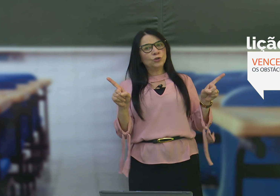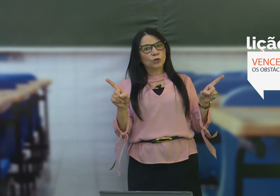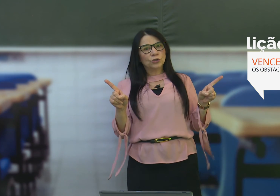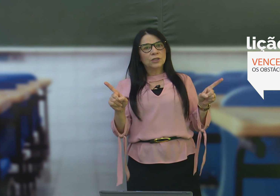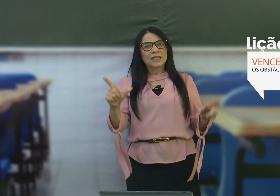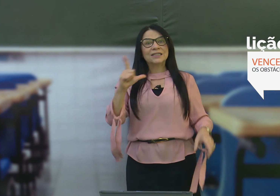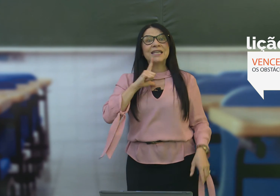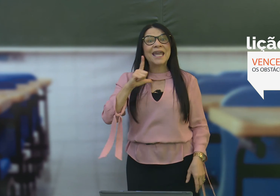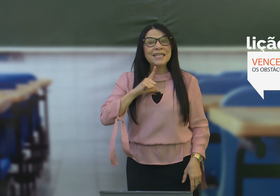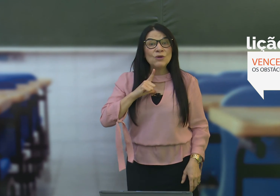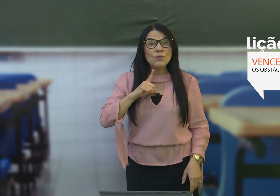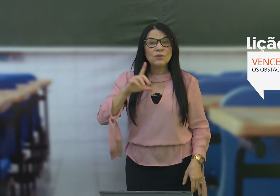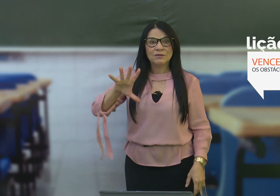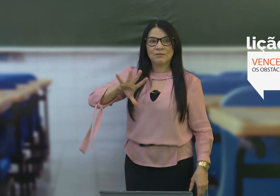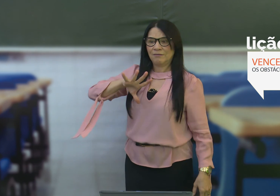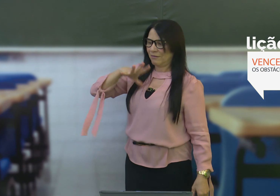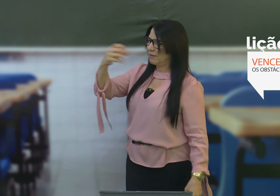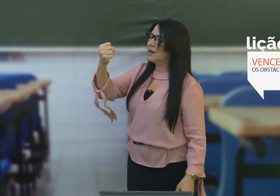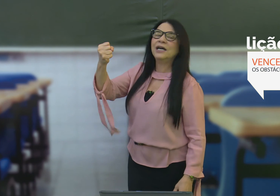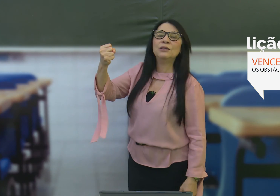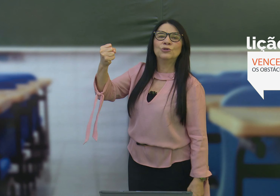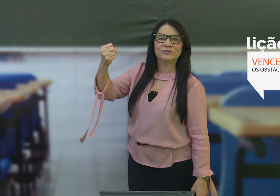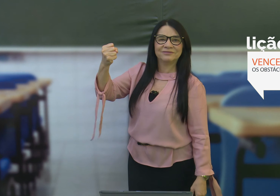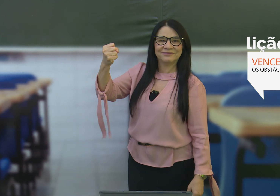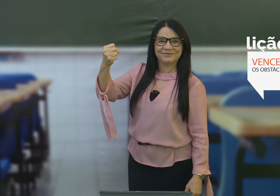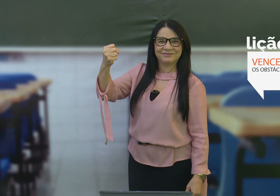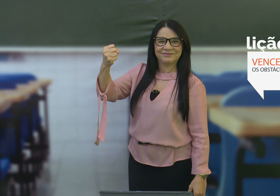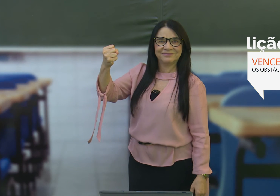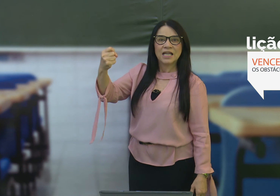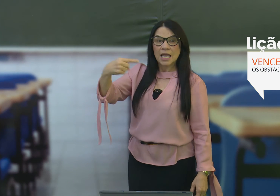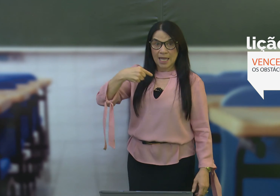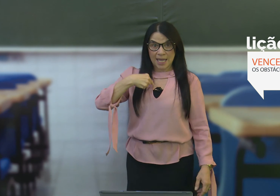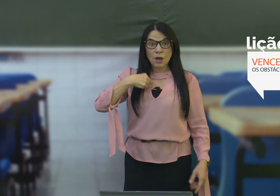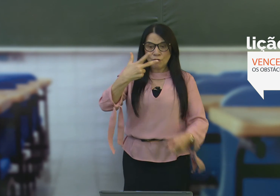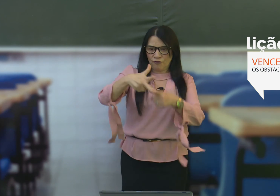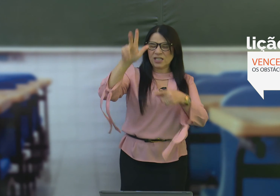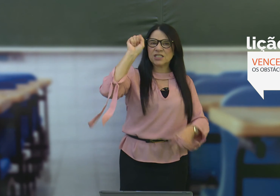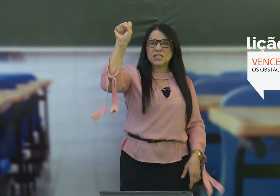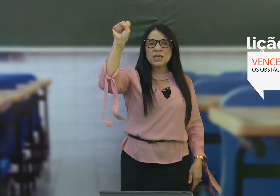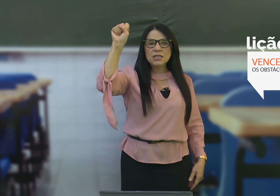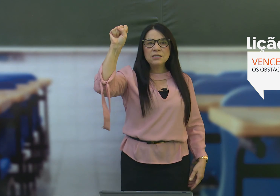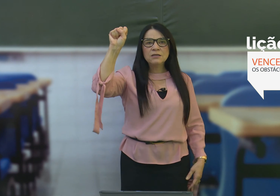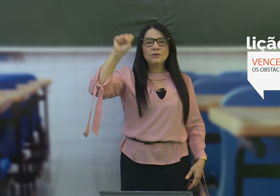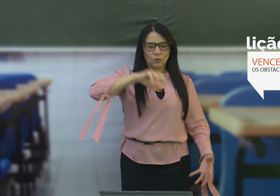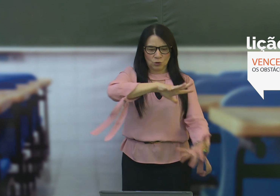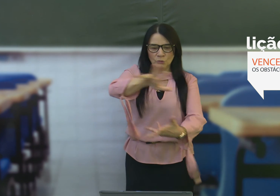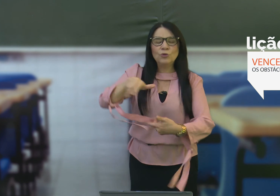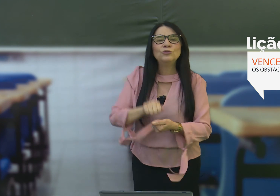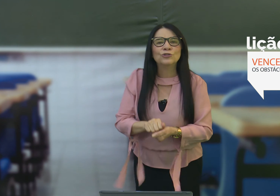contudo, tenham ânimo. Eu venci o mundo,